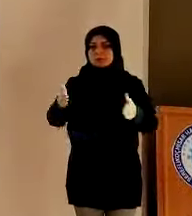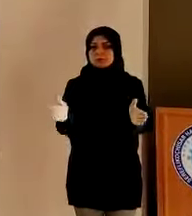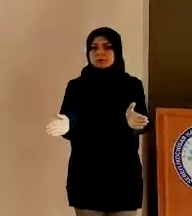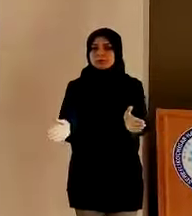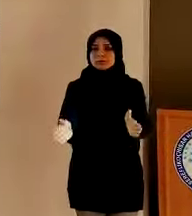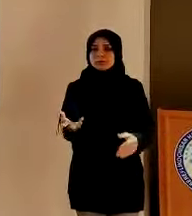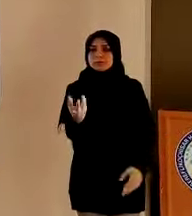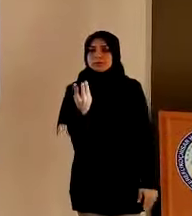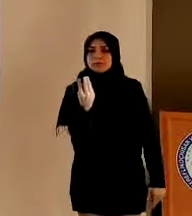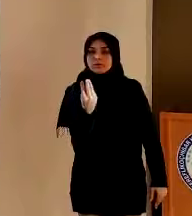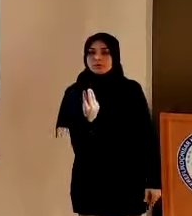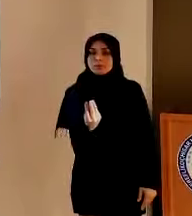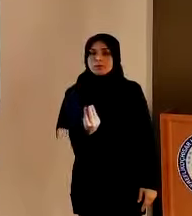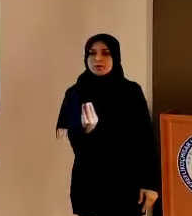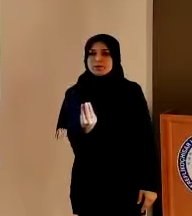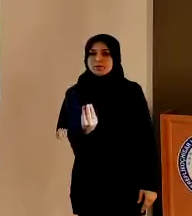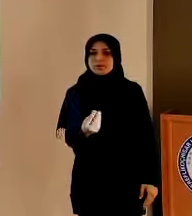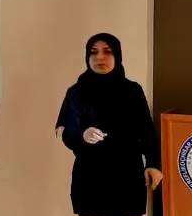banyo, bardak,